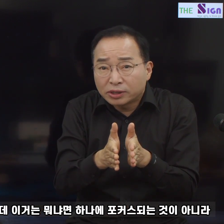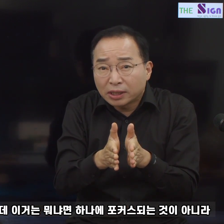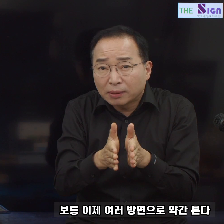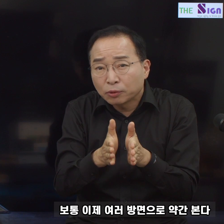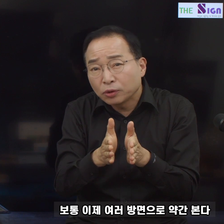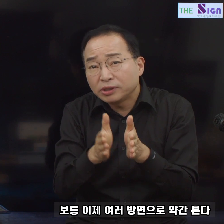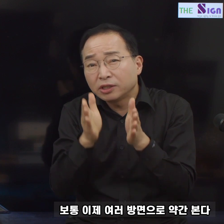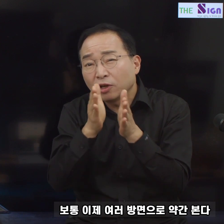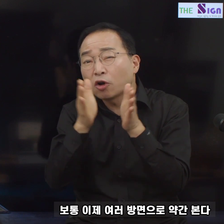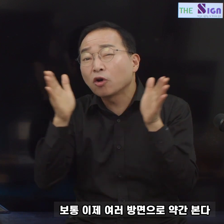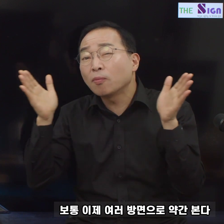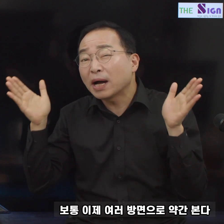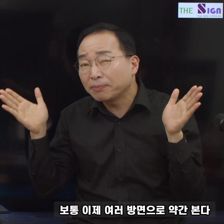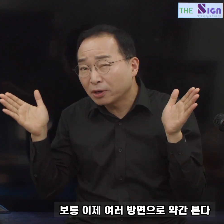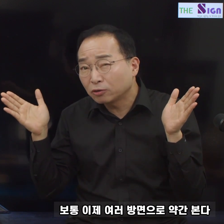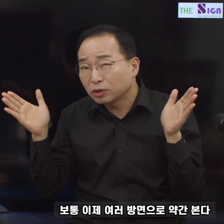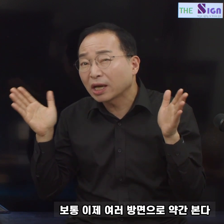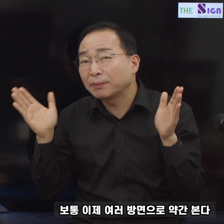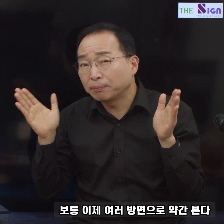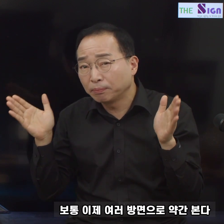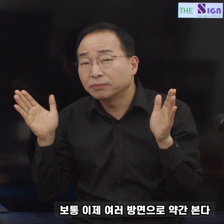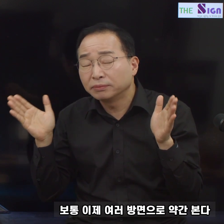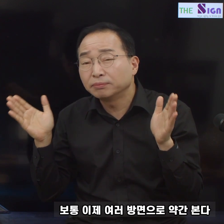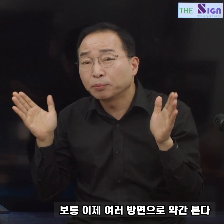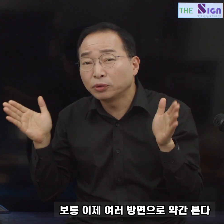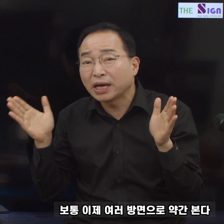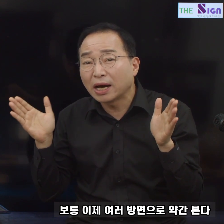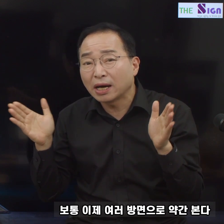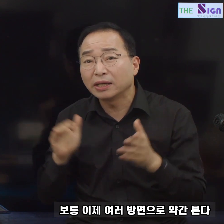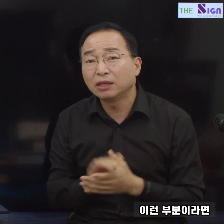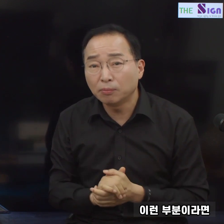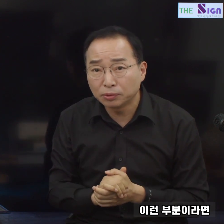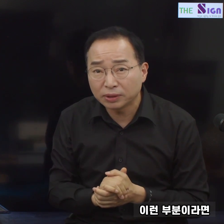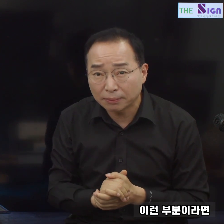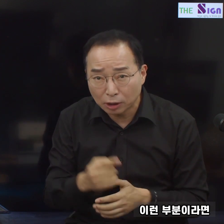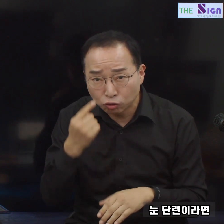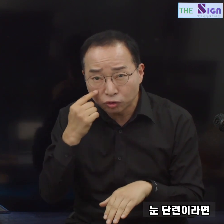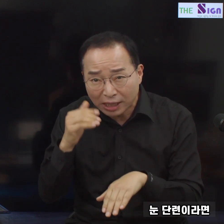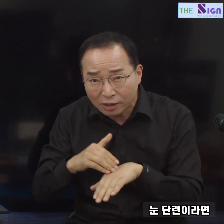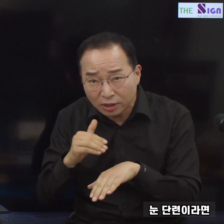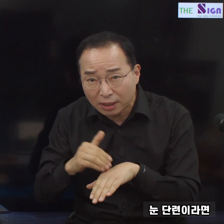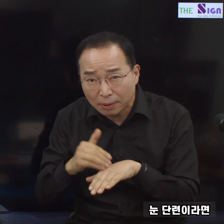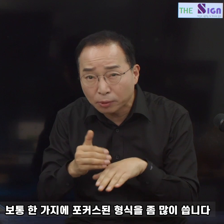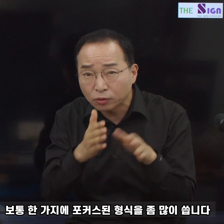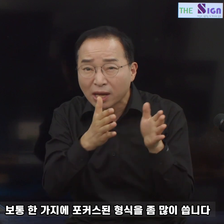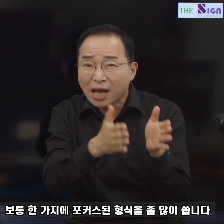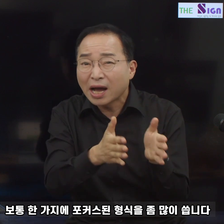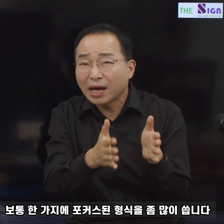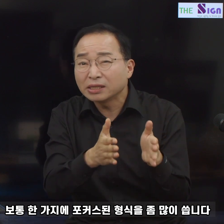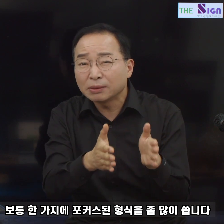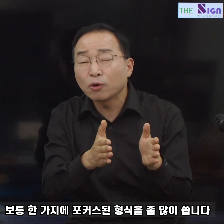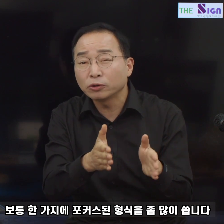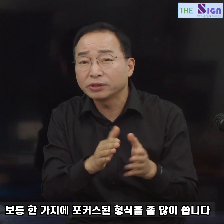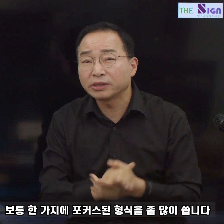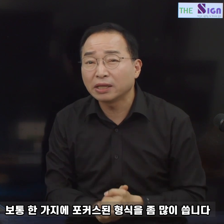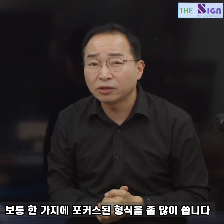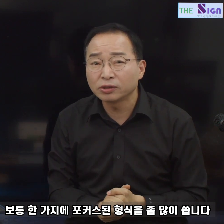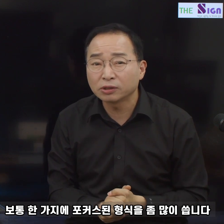아니라 보통 이제 여러 방면으로 약간 본다. 이런 부분이라면 눈 단련이라면 보통 한 가지에 포커스가 되는 형식을 좀